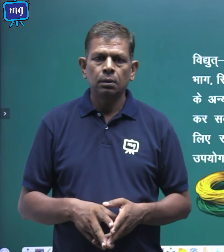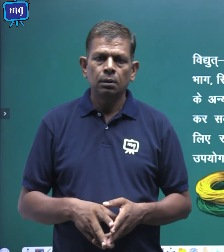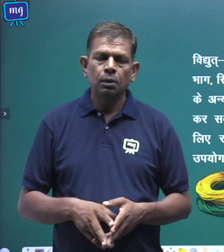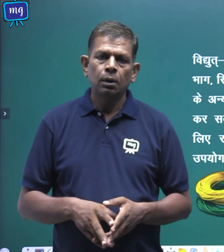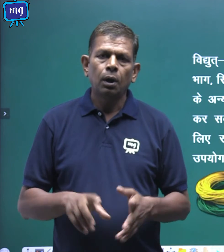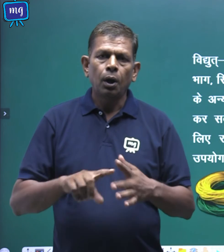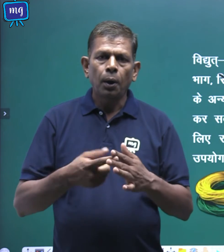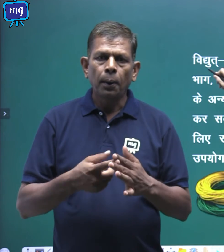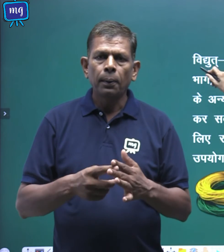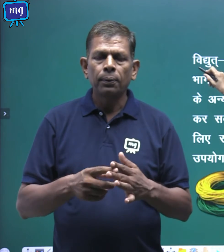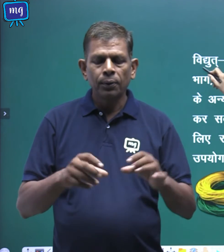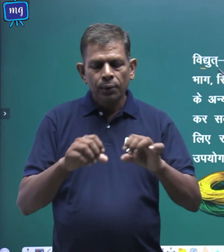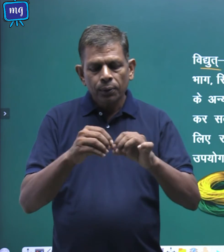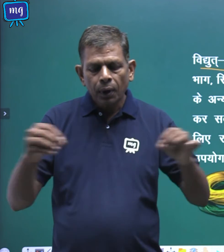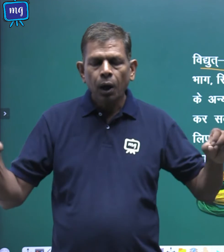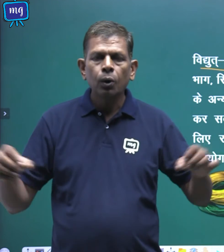विद्युत तारों,